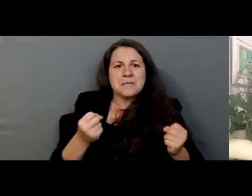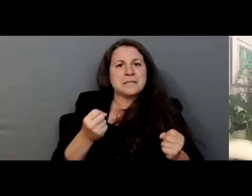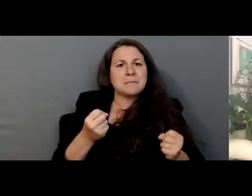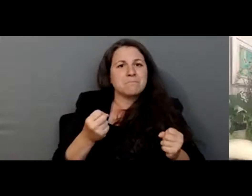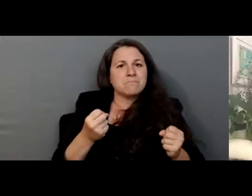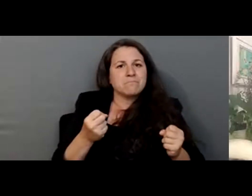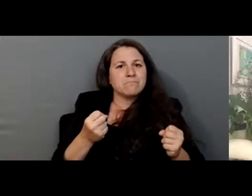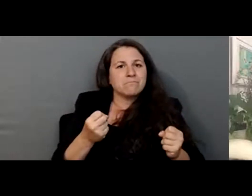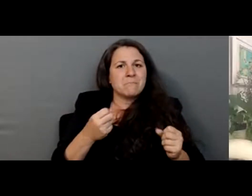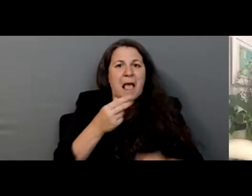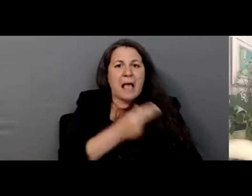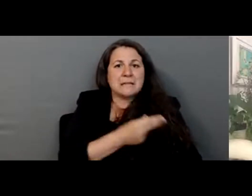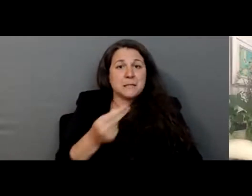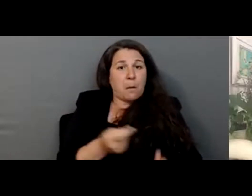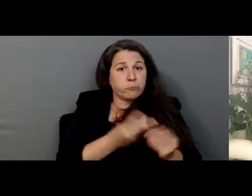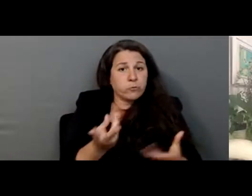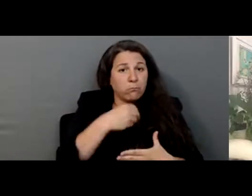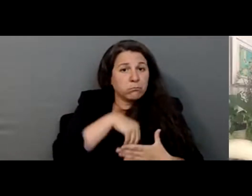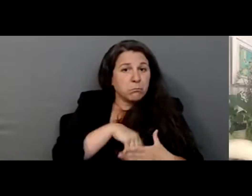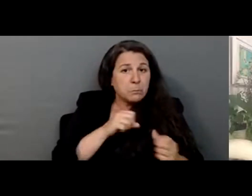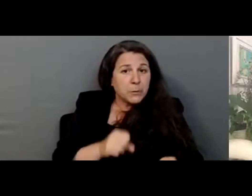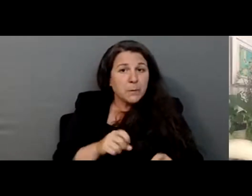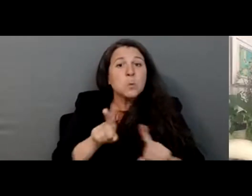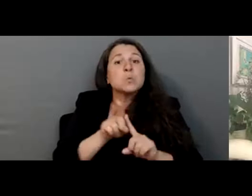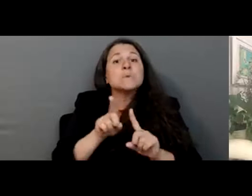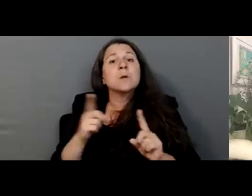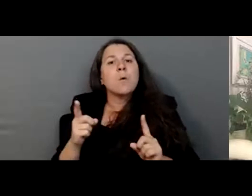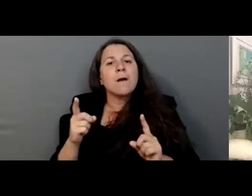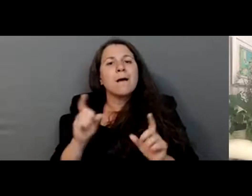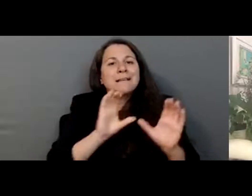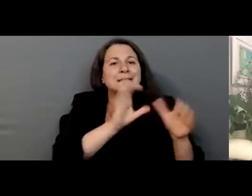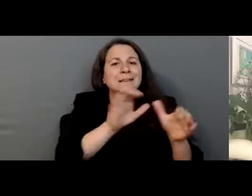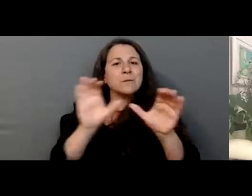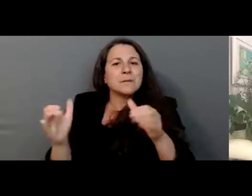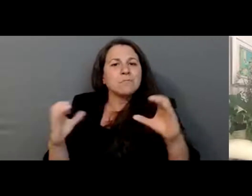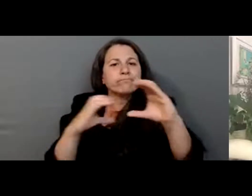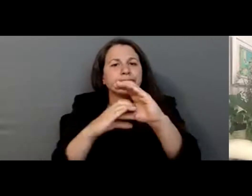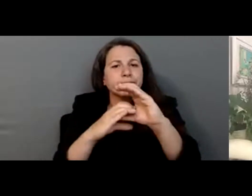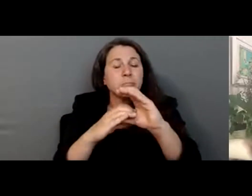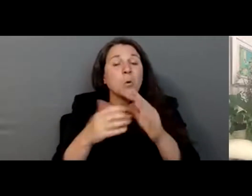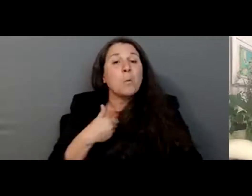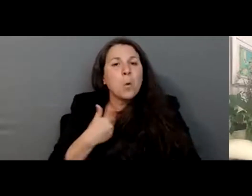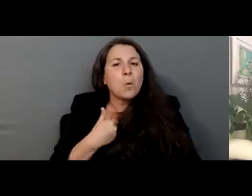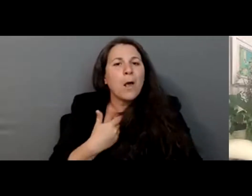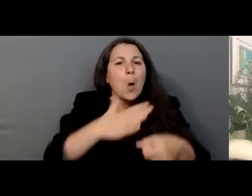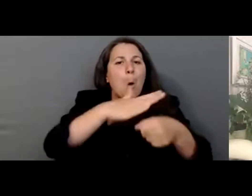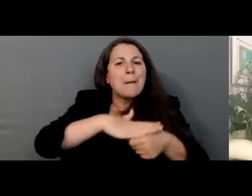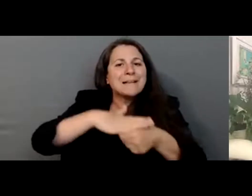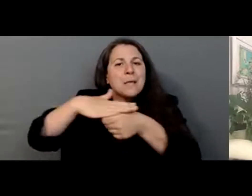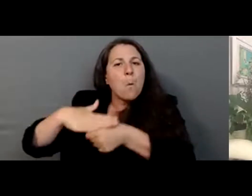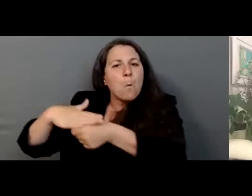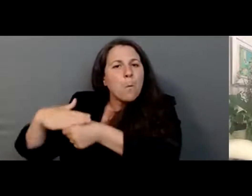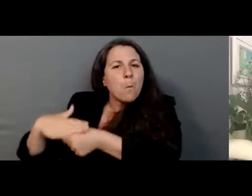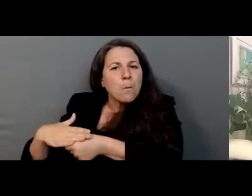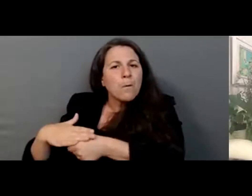intersectionnelle. Intersectionnelle parce que nos réalités ne sont pas les mêmes en raison des systèmes d'oppression. Donc, tout à l'heure, Christian parlait